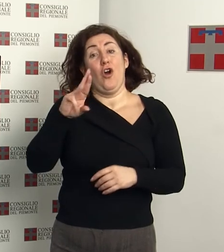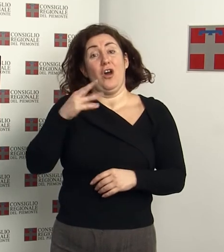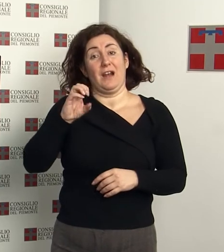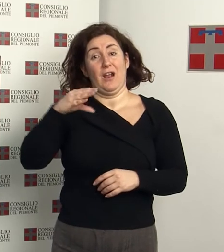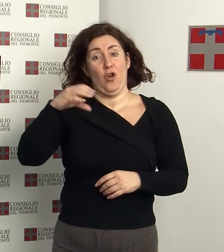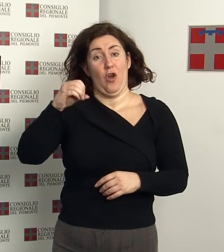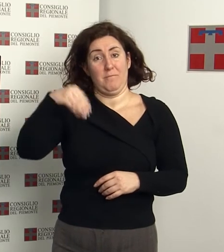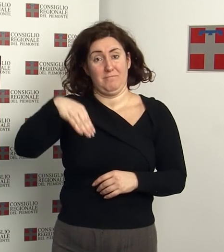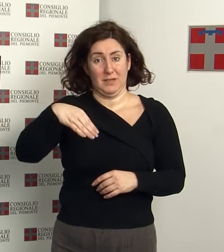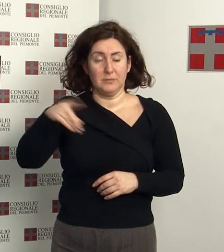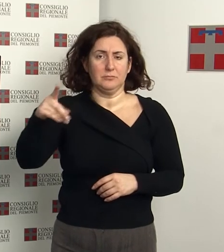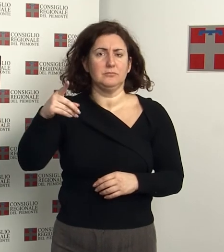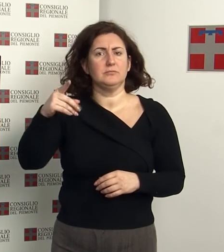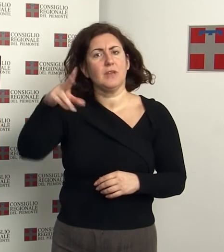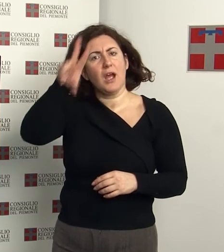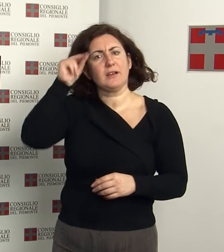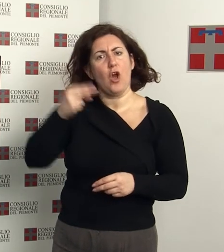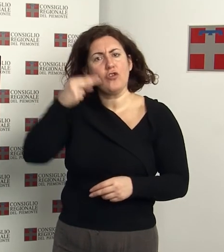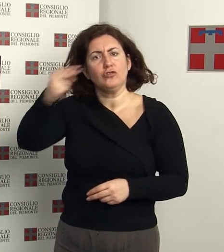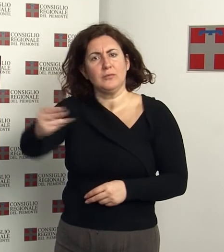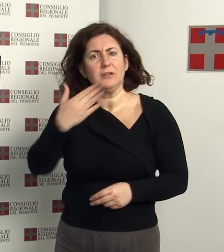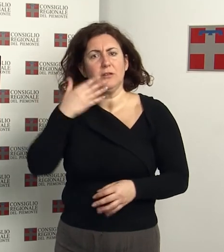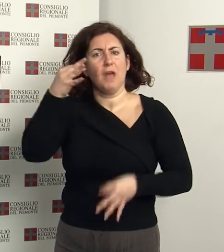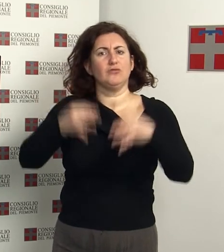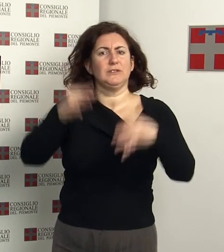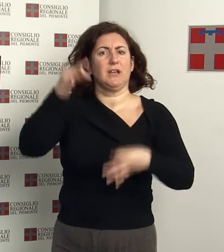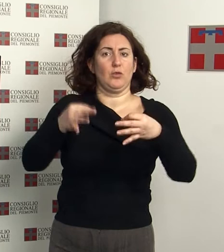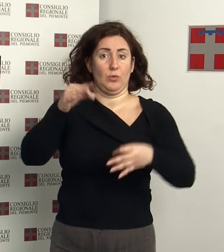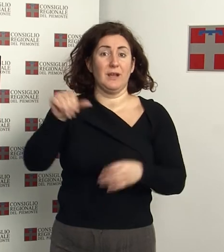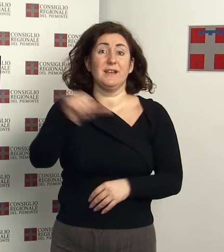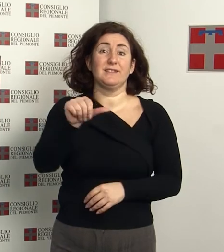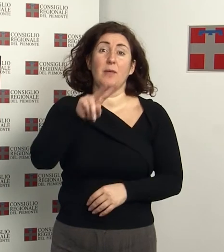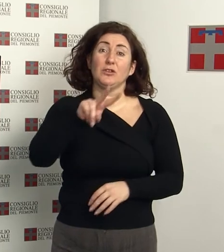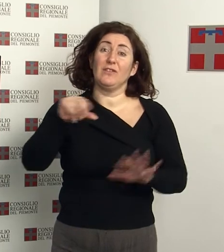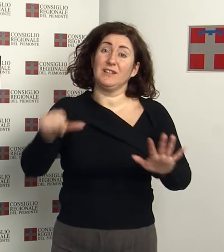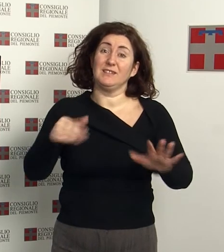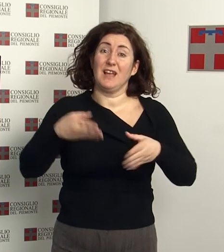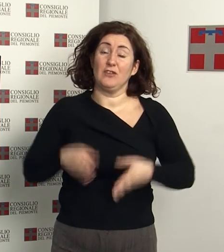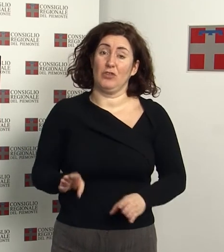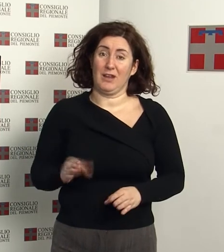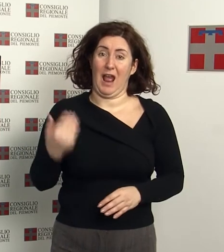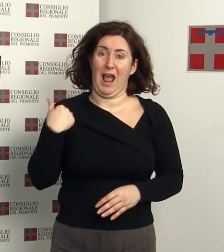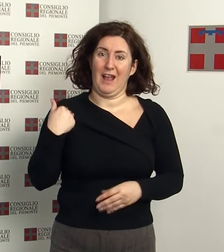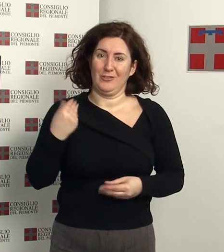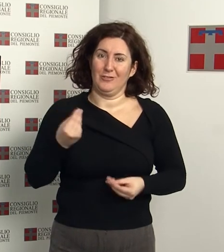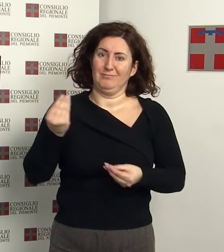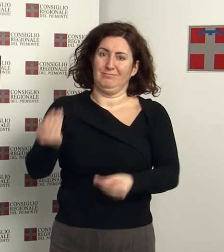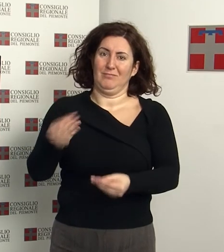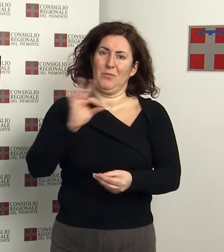anche da parte della magistratura e accaduto sabato 26 gennaio a torino nel corso dell'inaugurazione dell'anno giudiziario ad